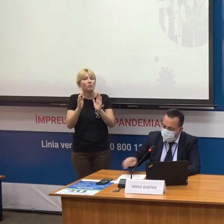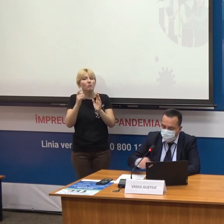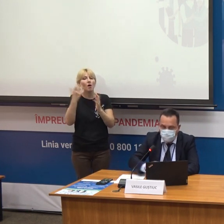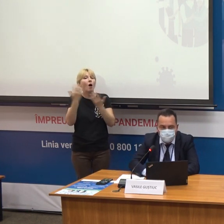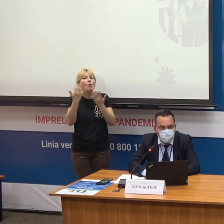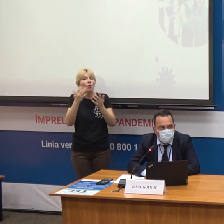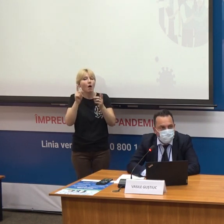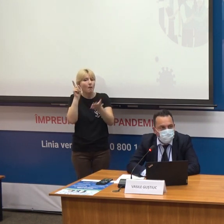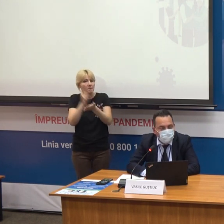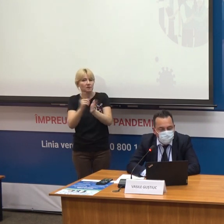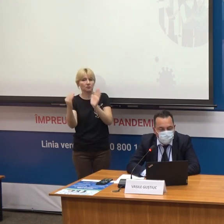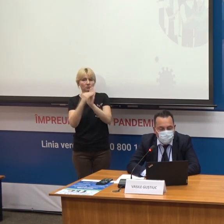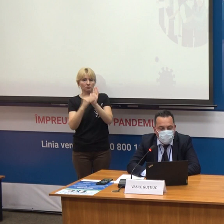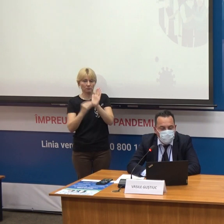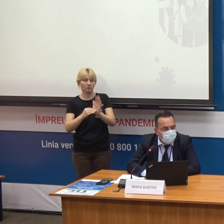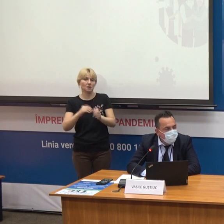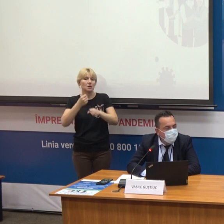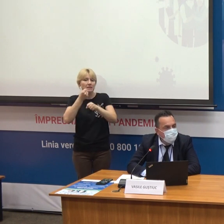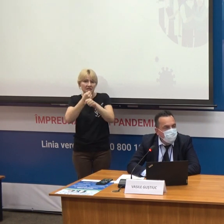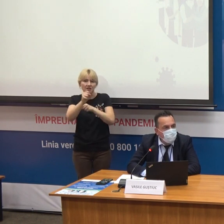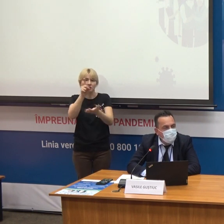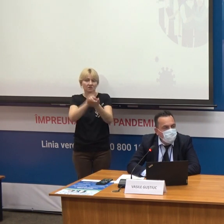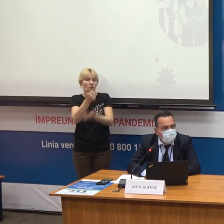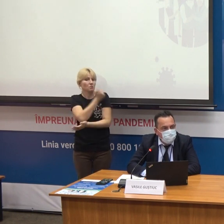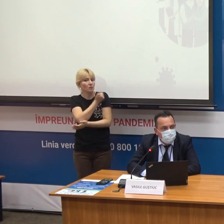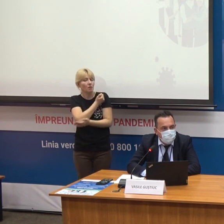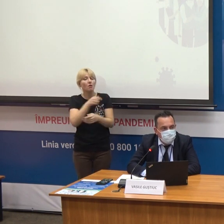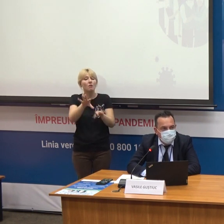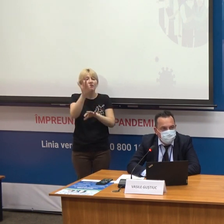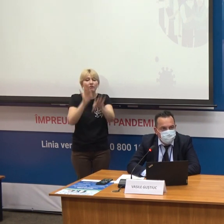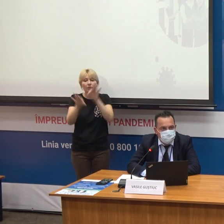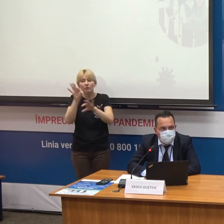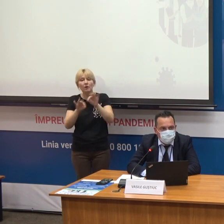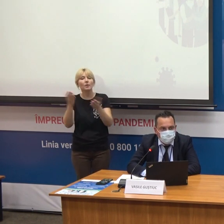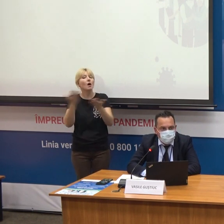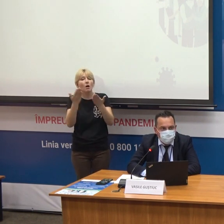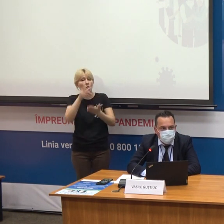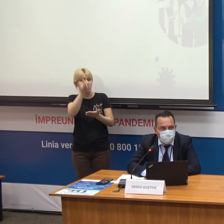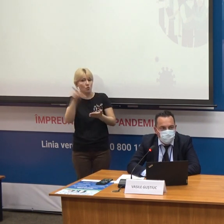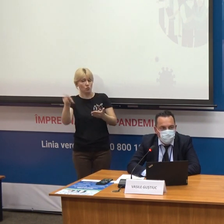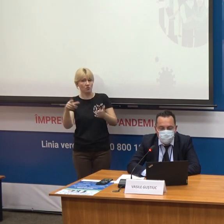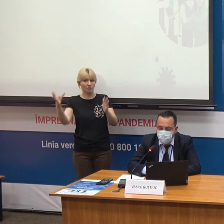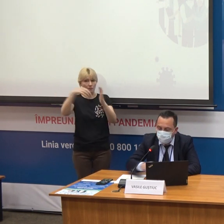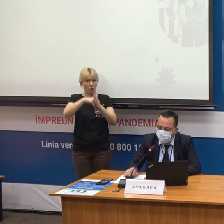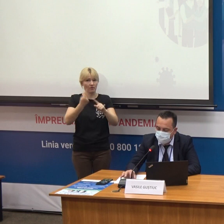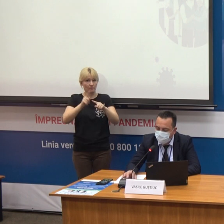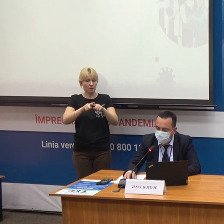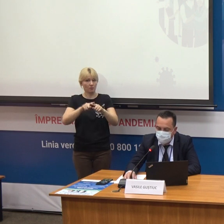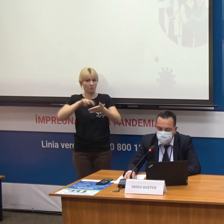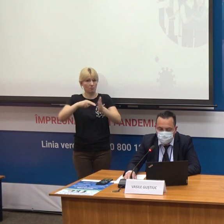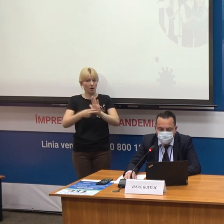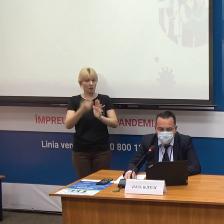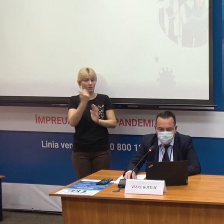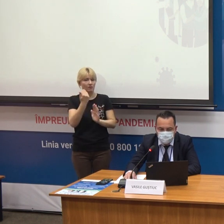etapă. Ați putea să ne spuneți, au fost elaborate sau selectate careva categorii? Dacă puteți să ne le spuneți